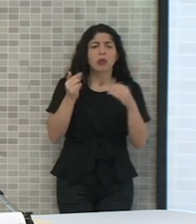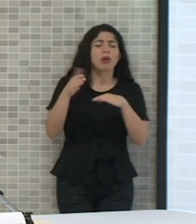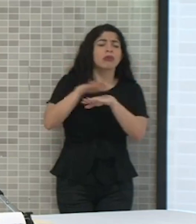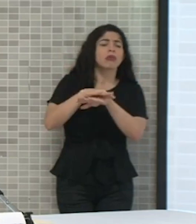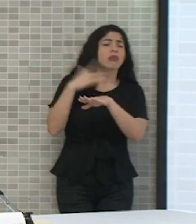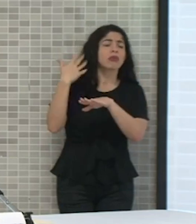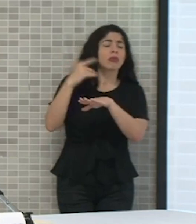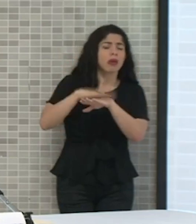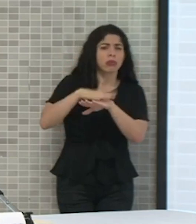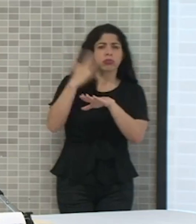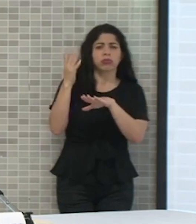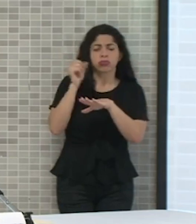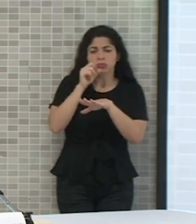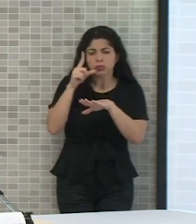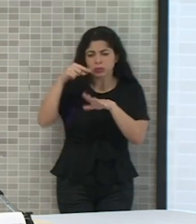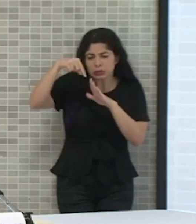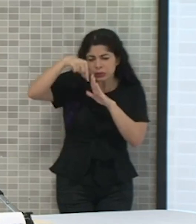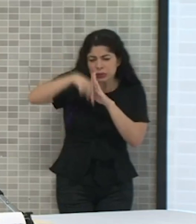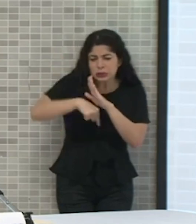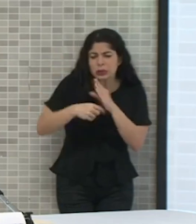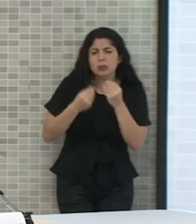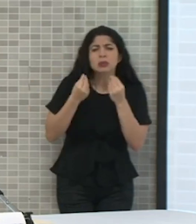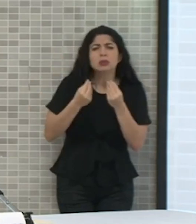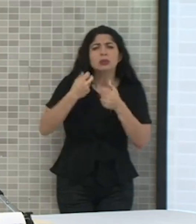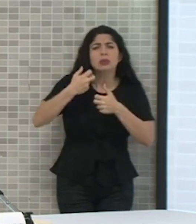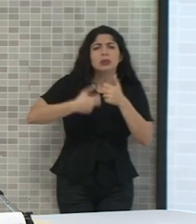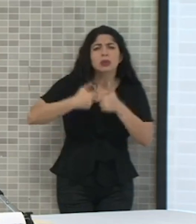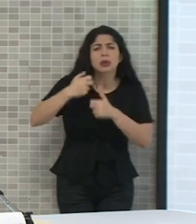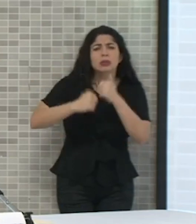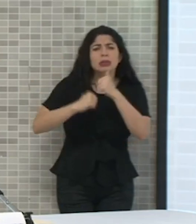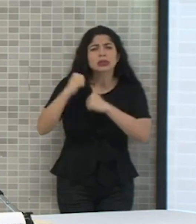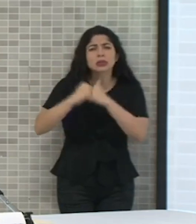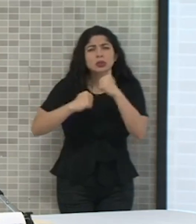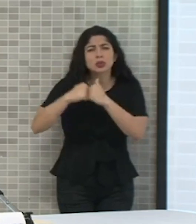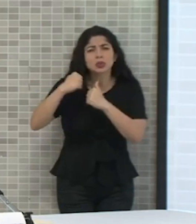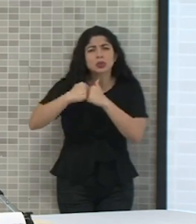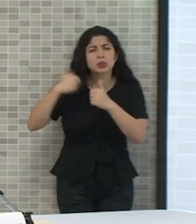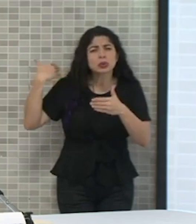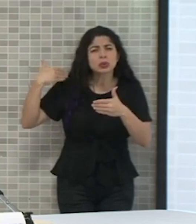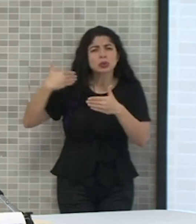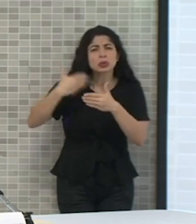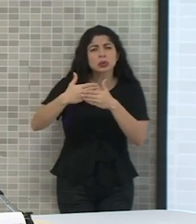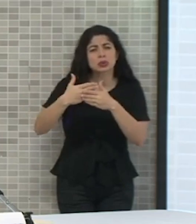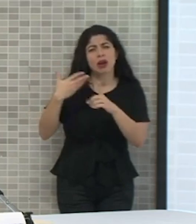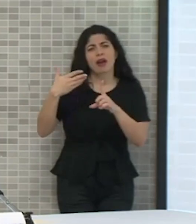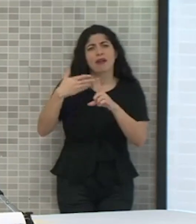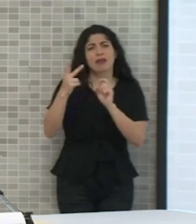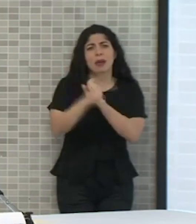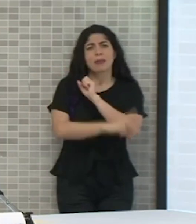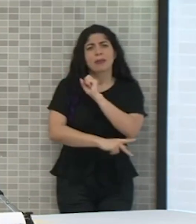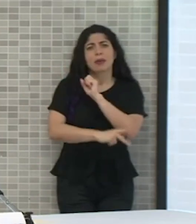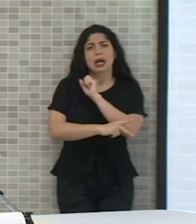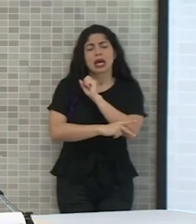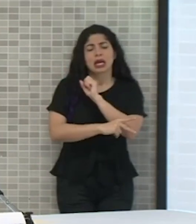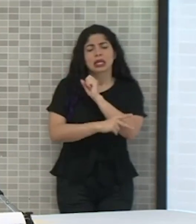problemas estructurales que aquejan al país.